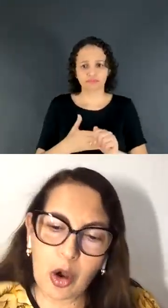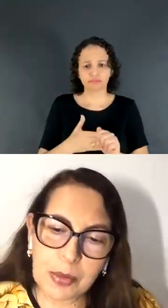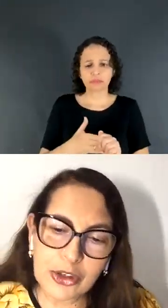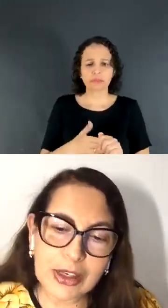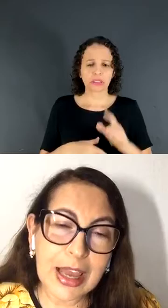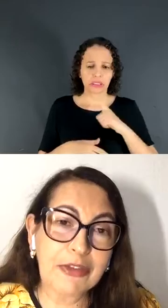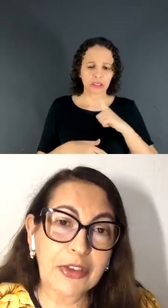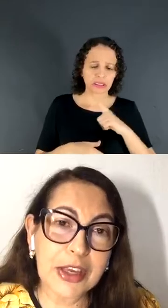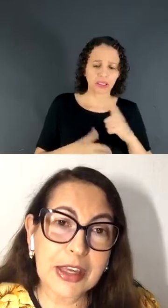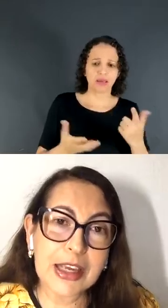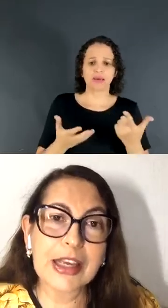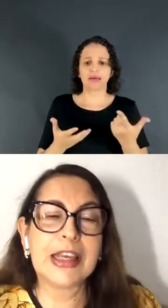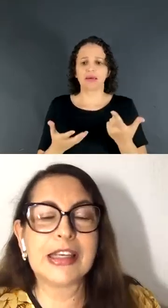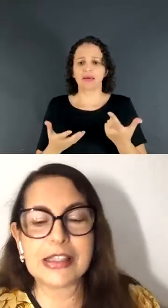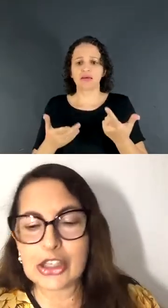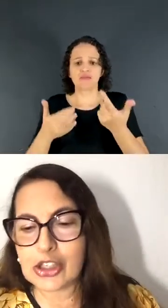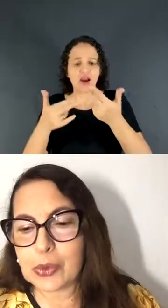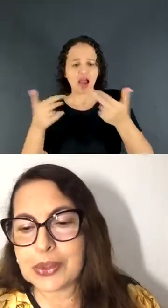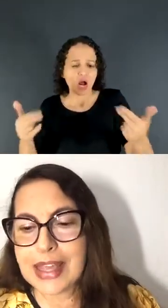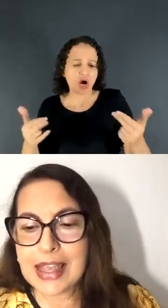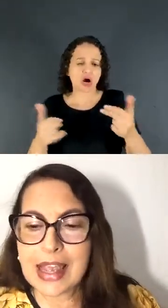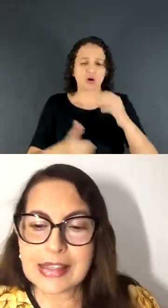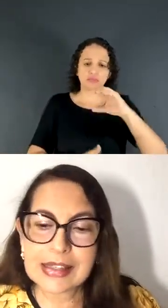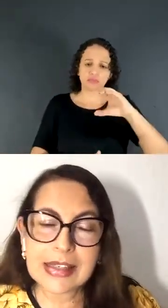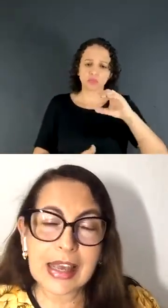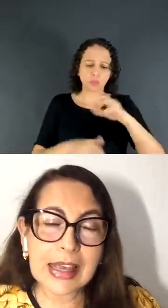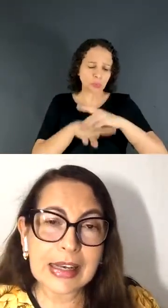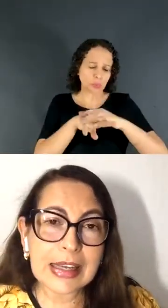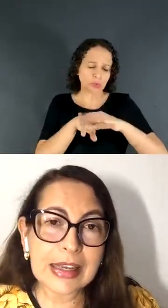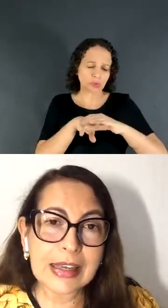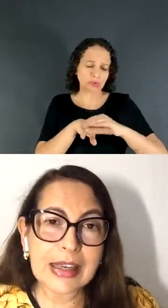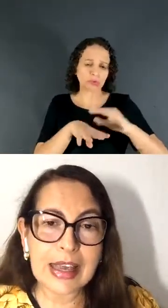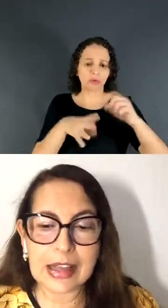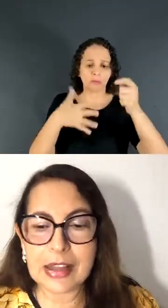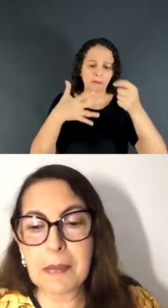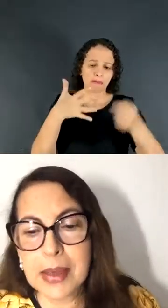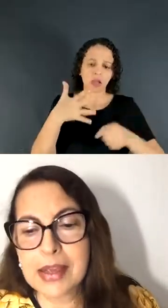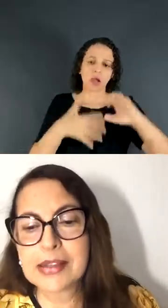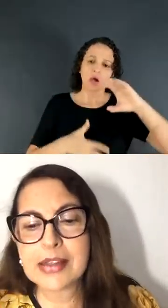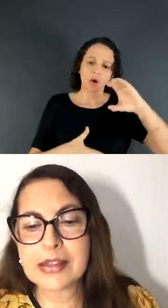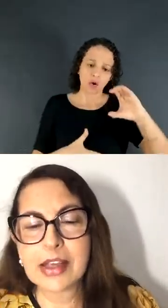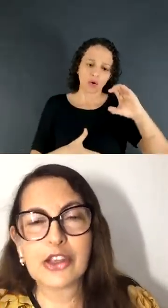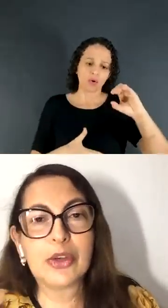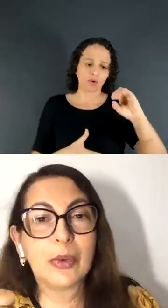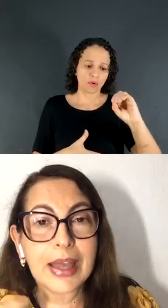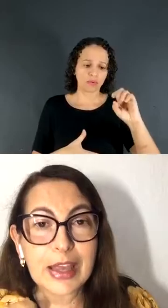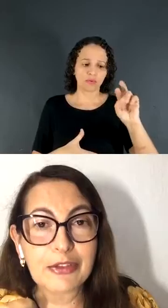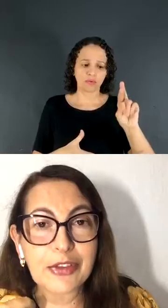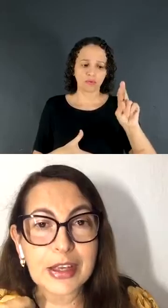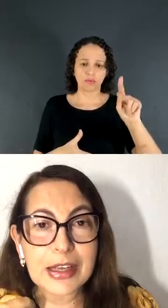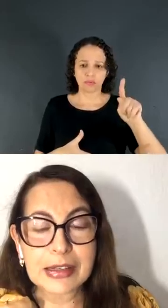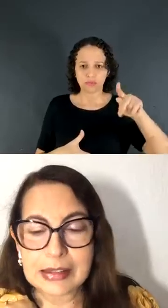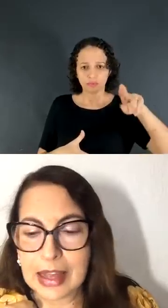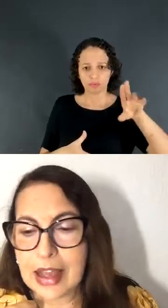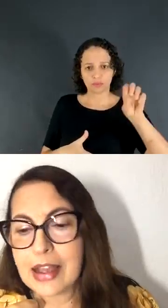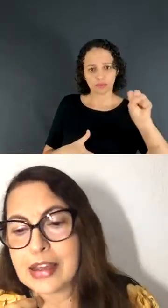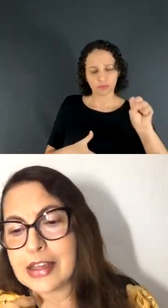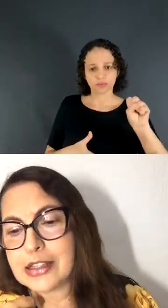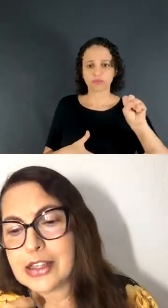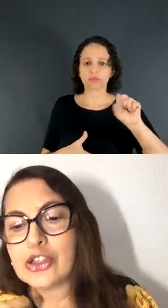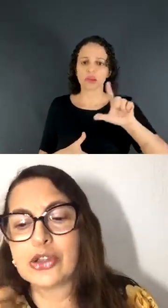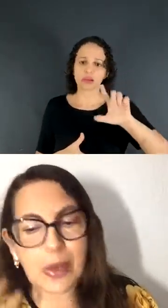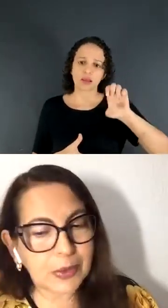Existe corpos de Levy, existe o DSL, que é a demência senil leve,